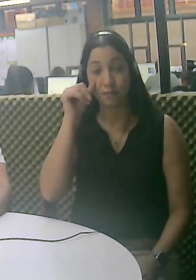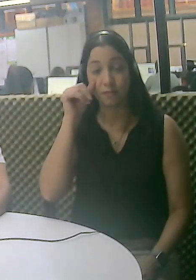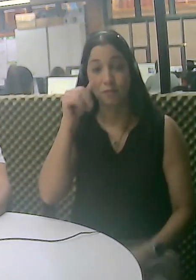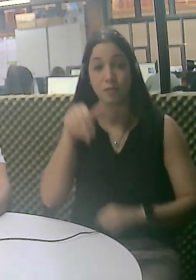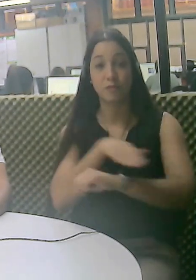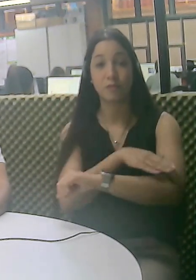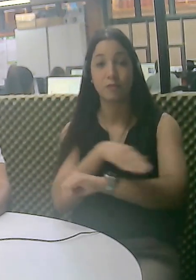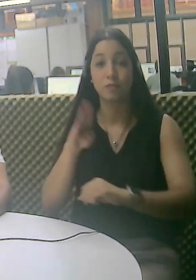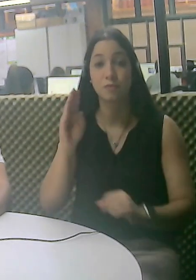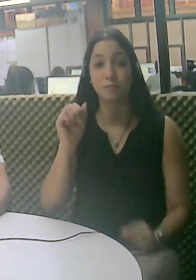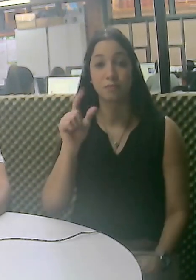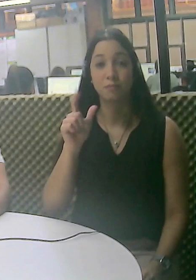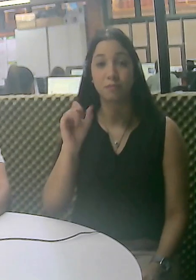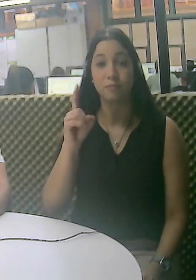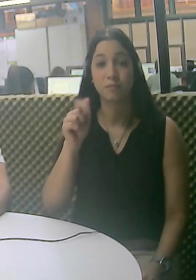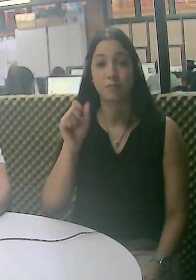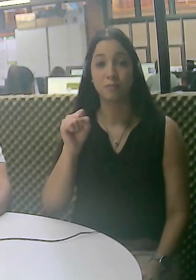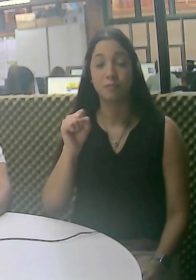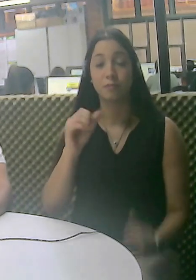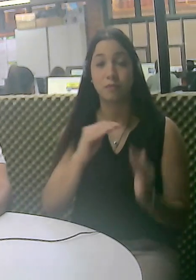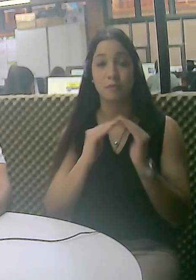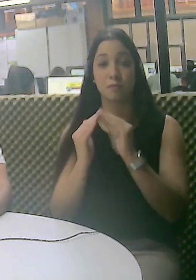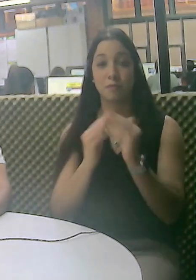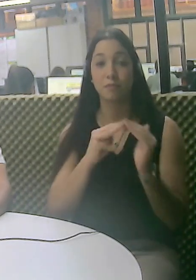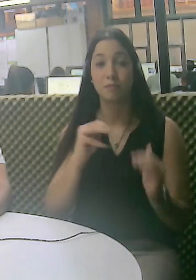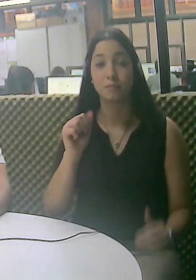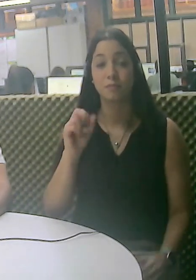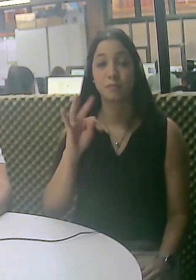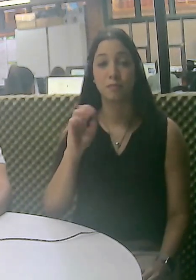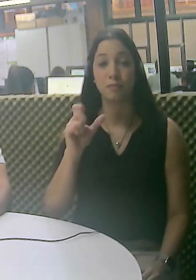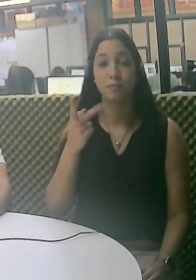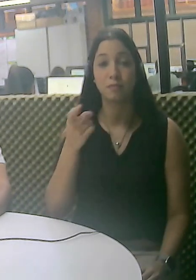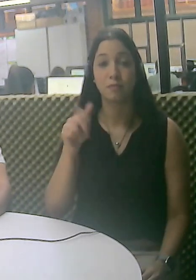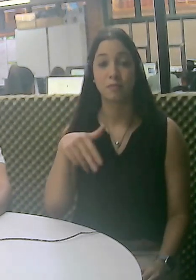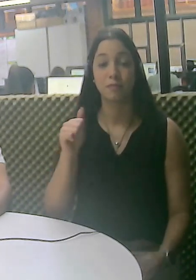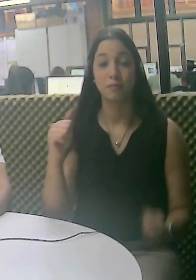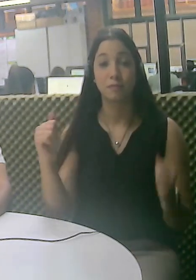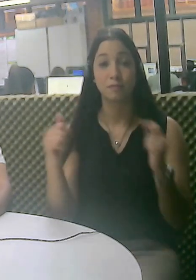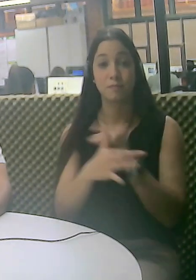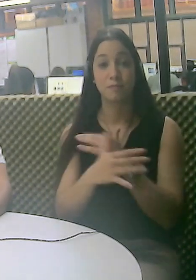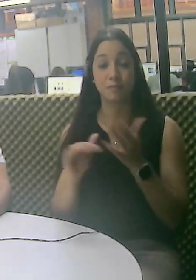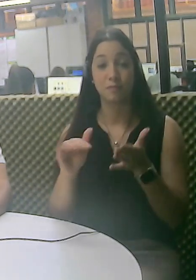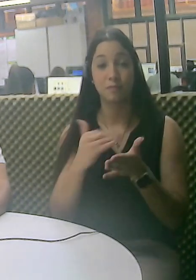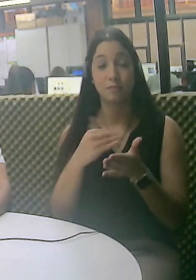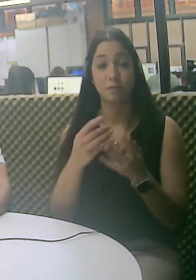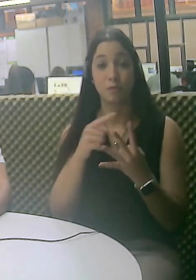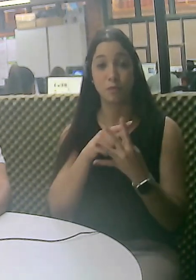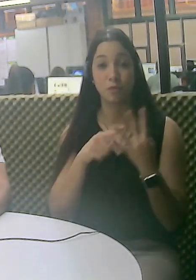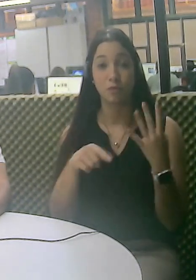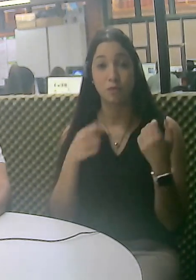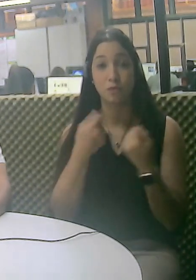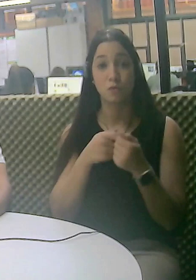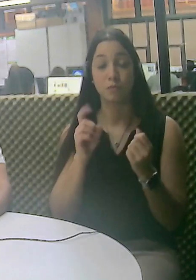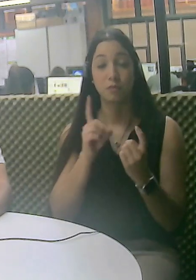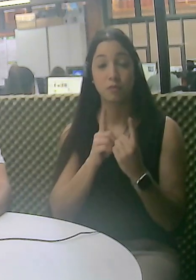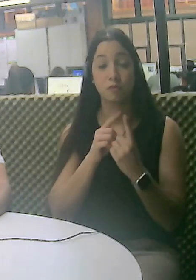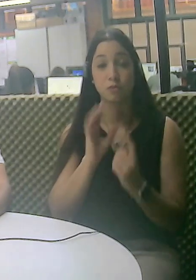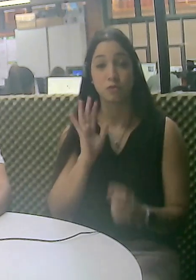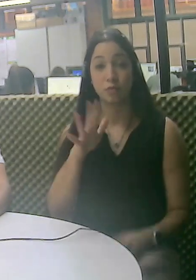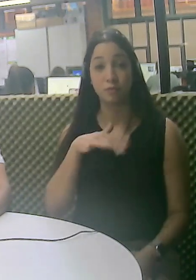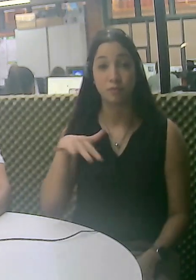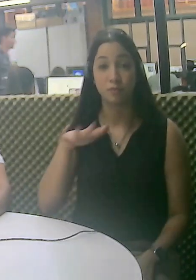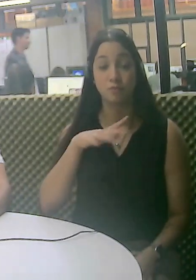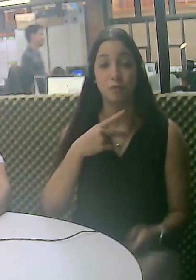na Avenida Balaiadas, no bairro Martelena. A CETRAN também reforça que 4 linhas já atendem a região e poderão